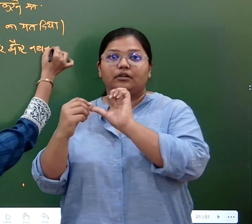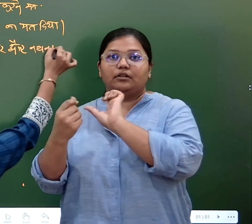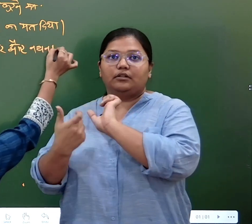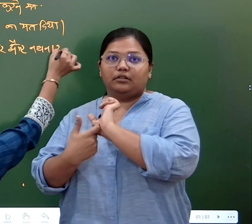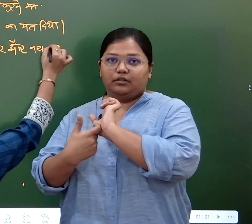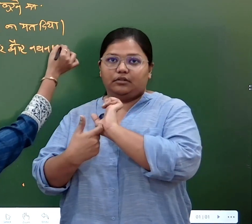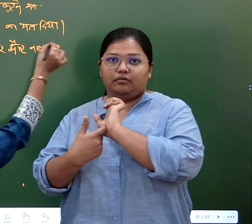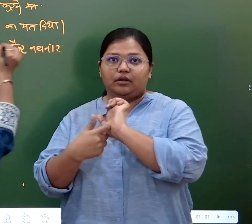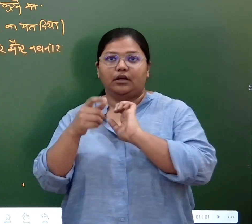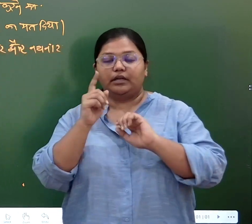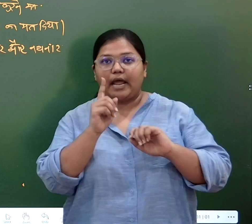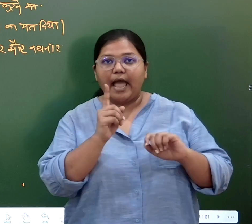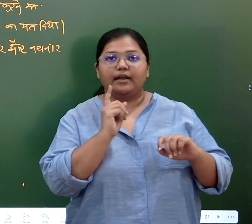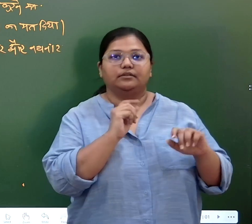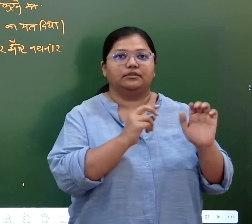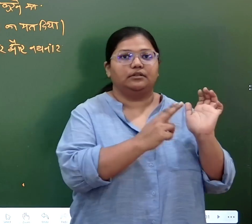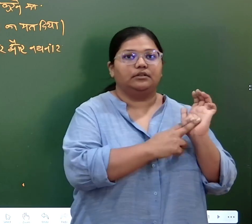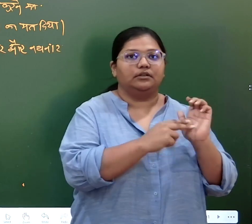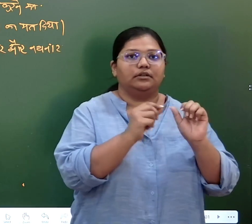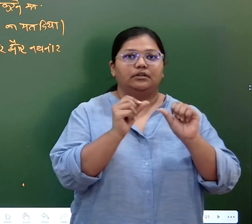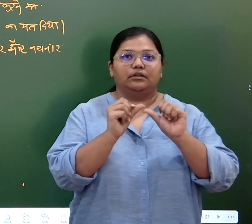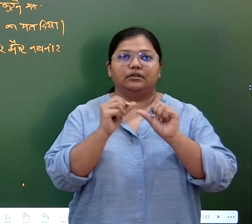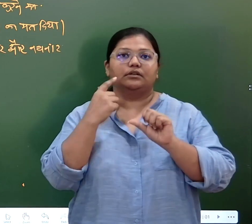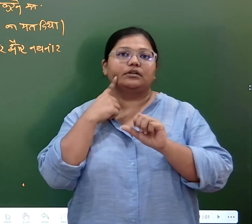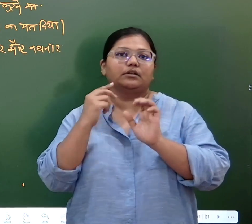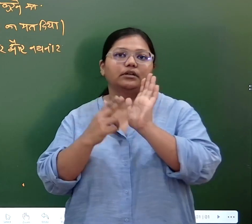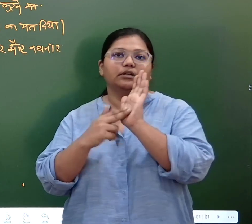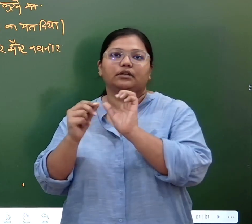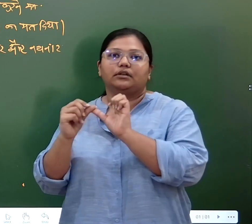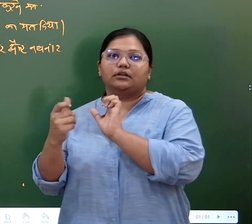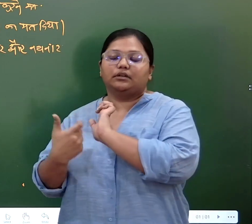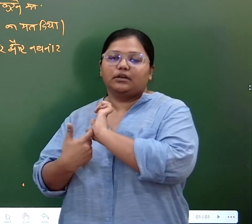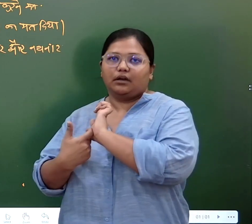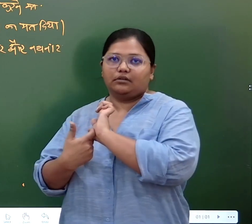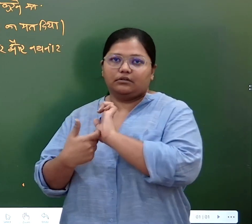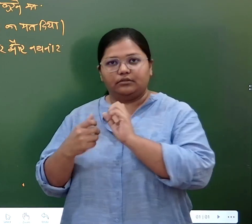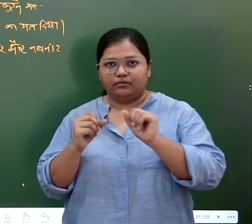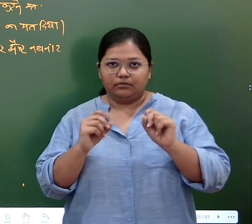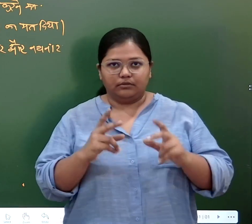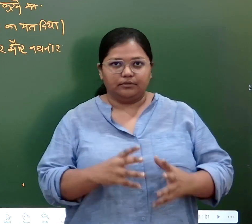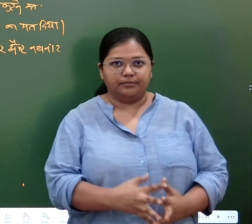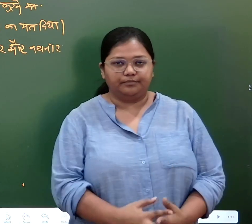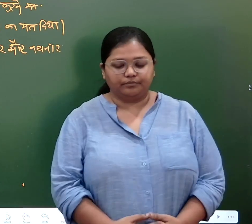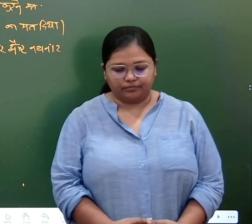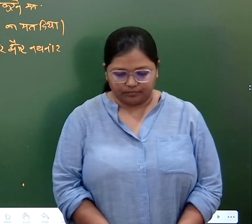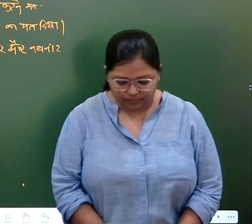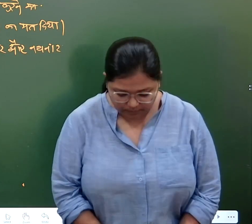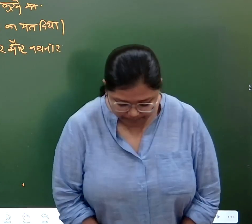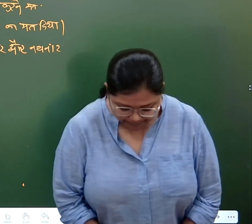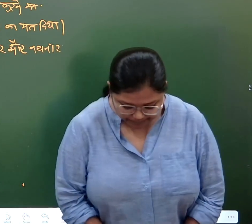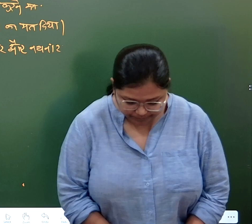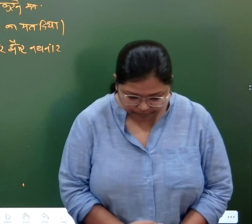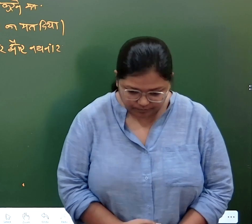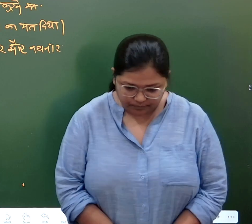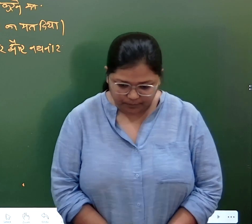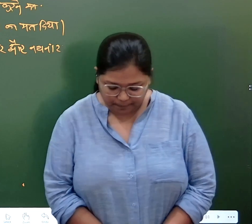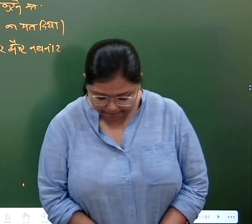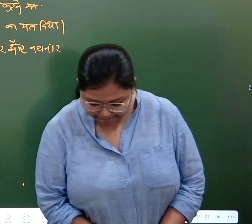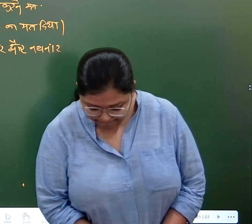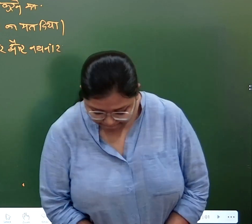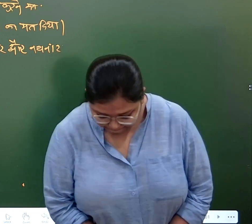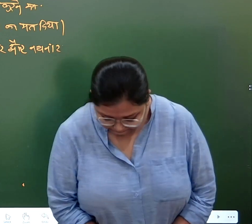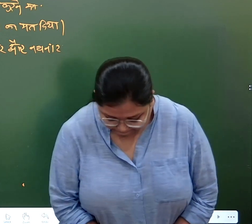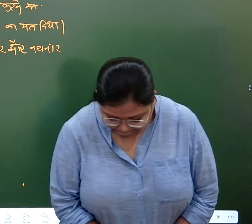नैनार। ठीक, अब ये अलवार और नैनार क्या है? अलवार वो जो कृष्ण भक्त है, ठीक,